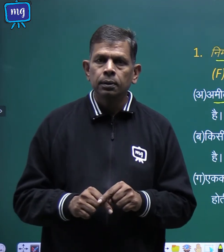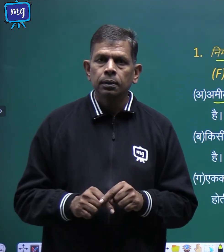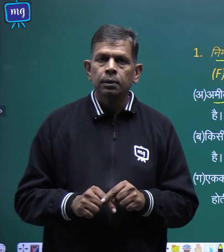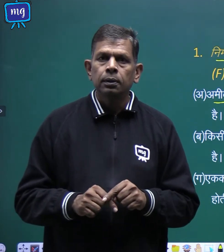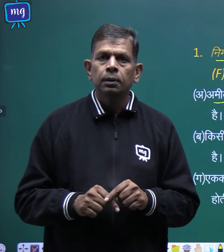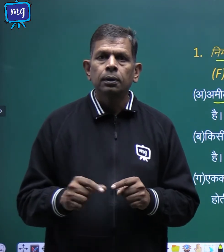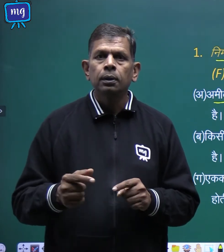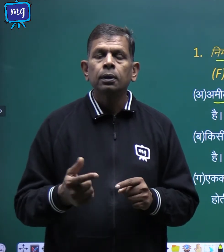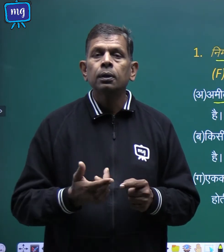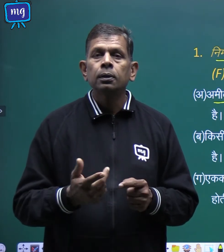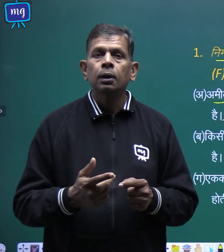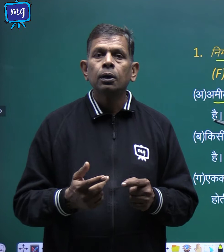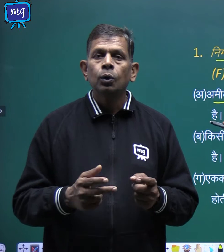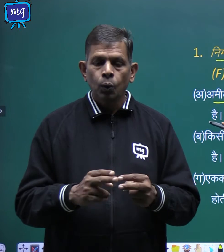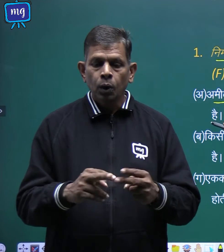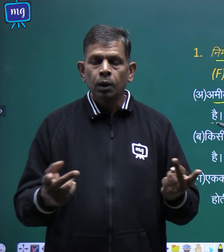अनियमित होती है।